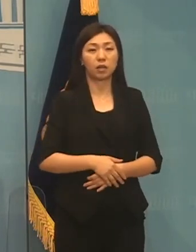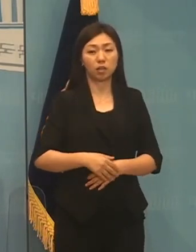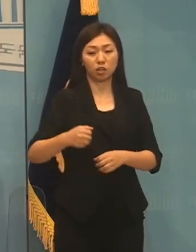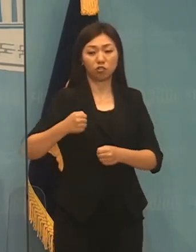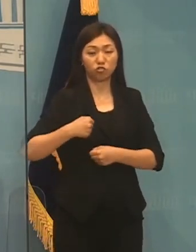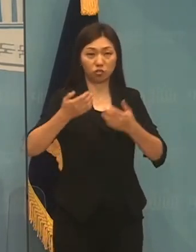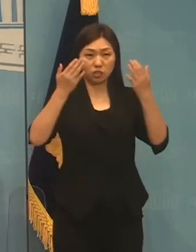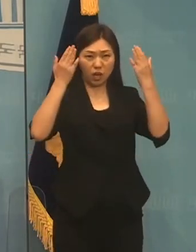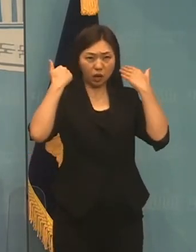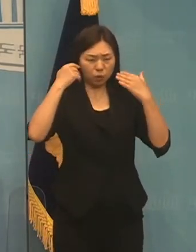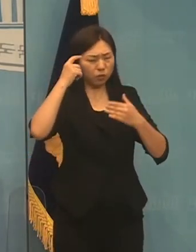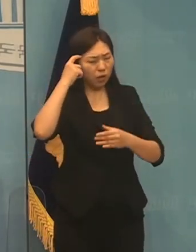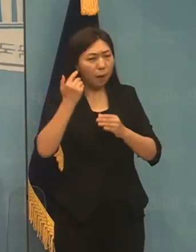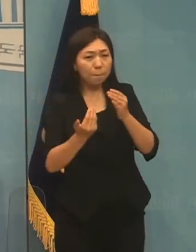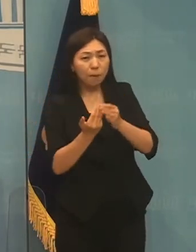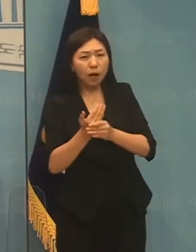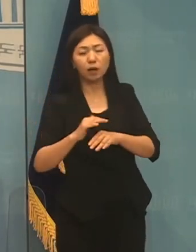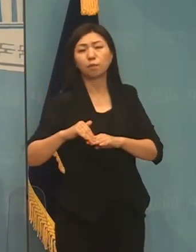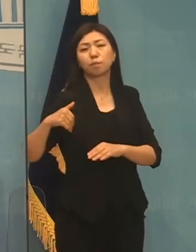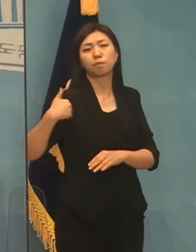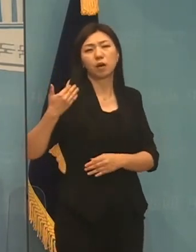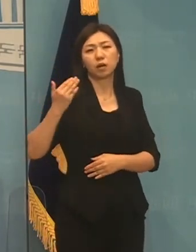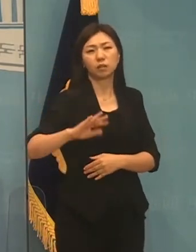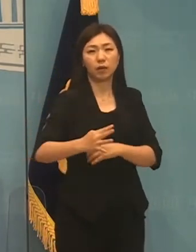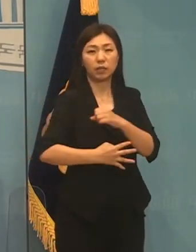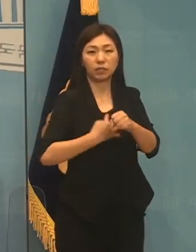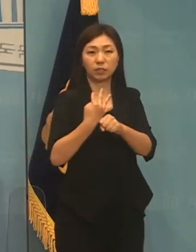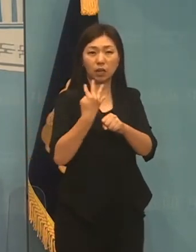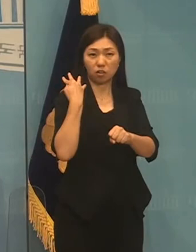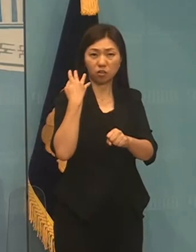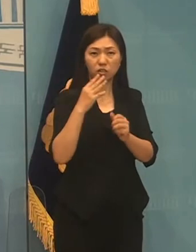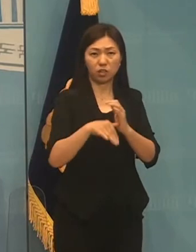것인지 잘 모르지만 4년 전